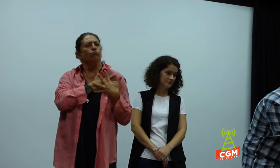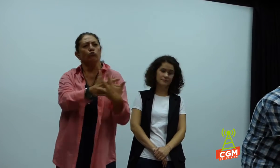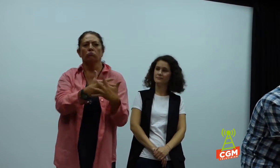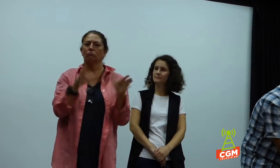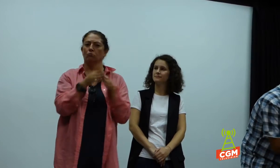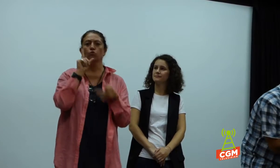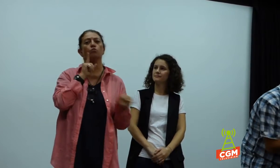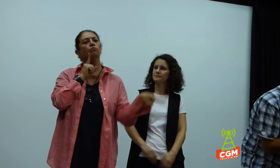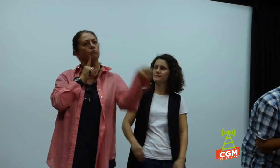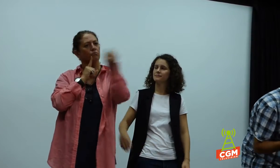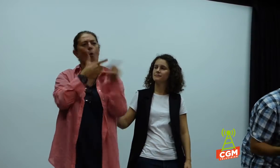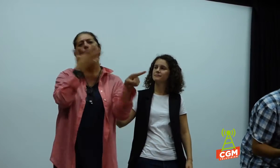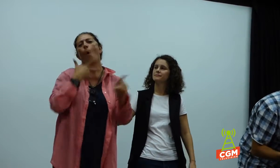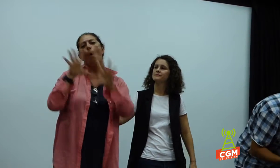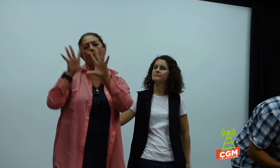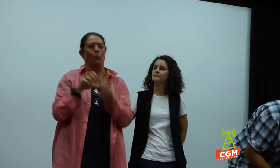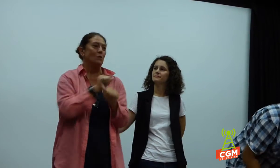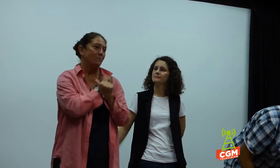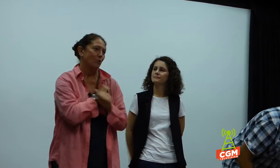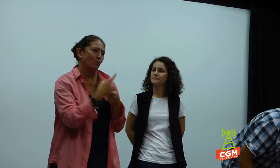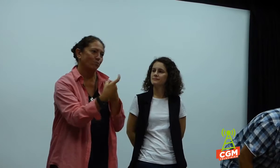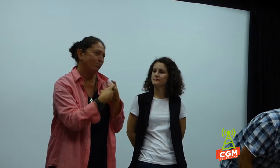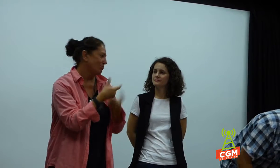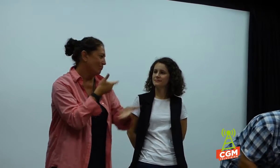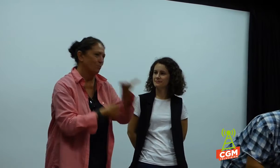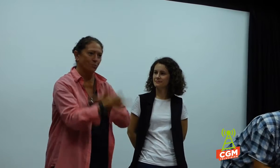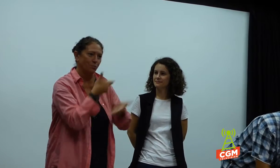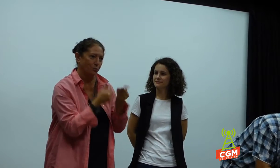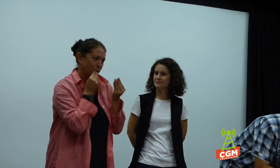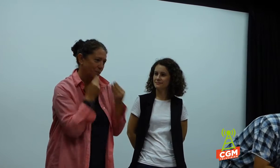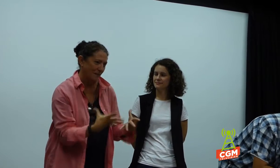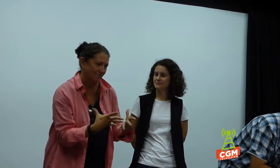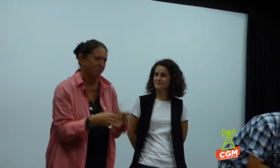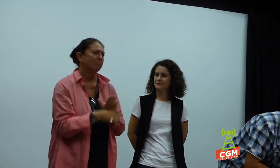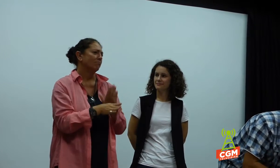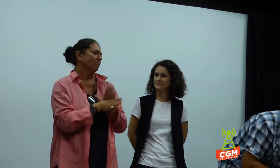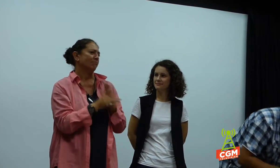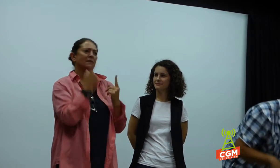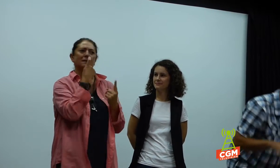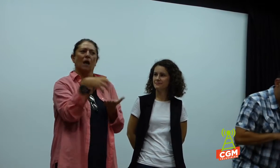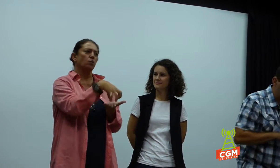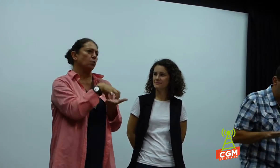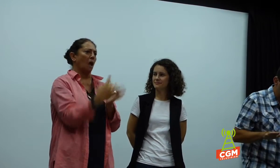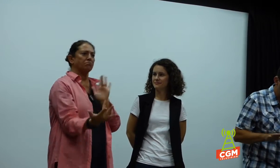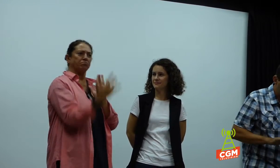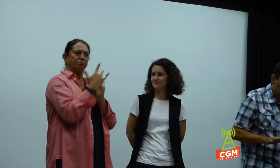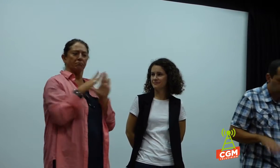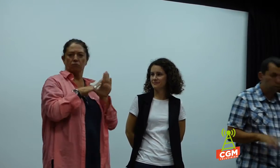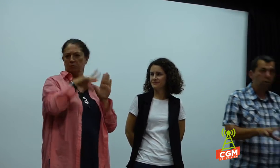pues con todo el amor, os lo digo hoy también, espero que podamos colaborar y seguir avanzando en estas necesidades